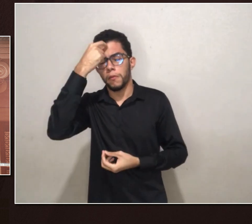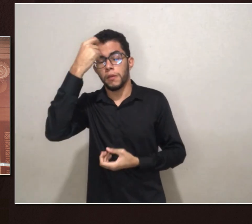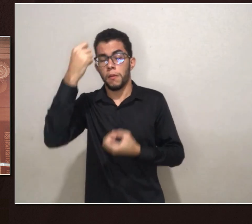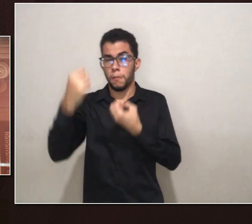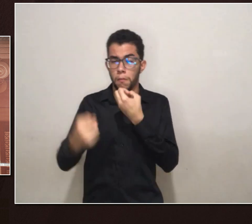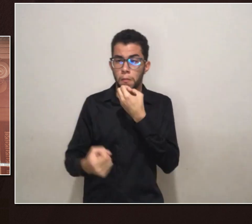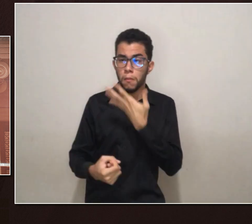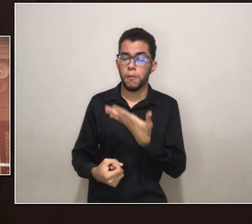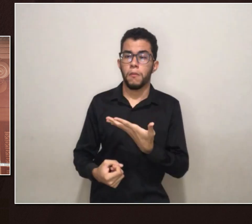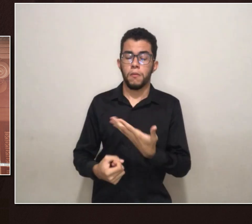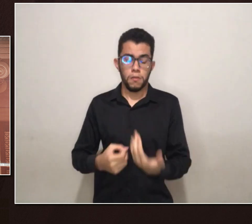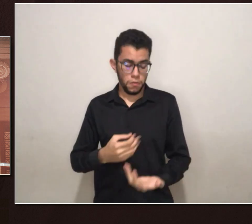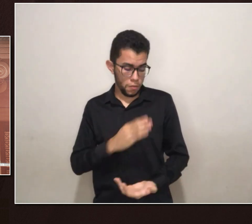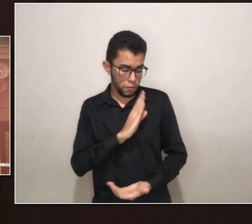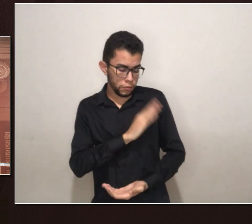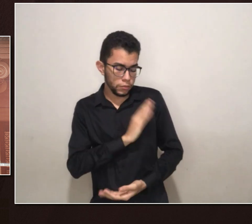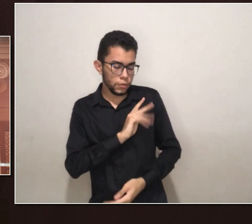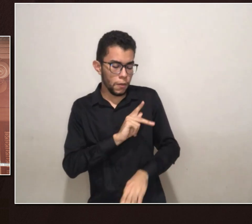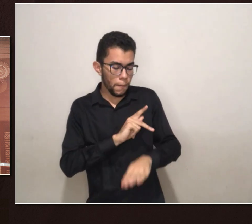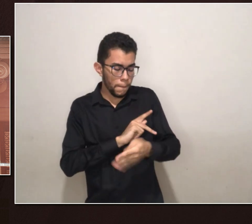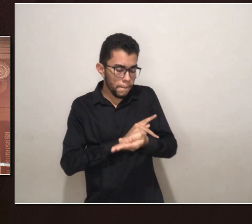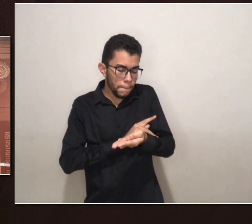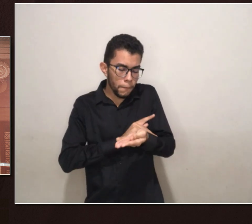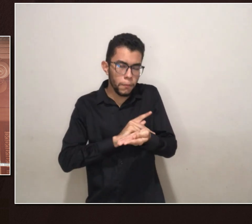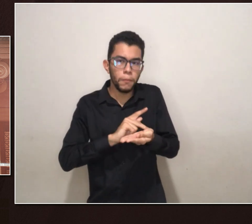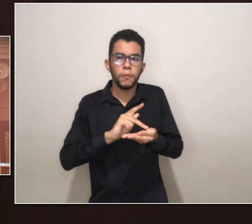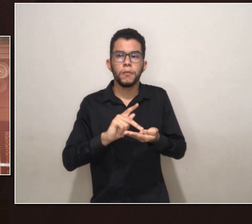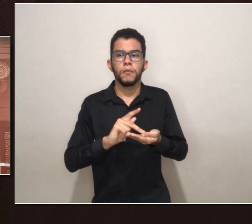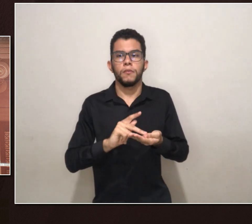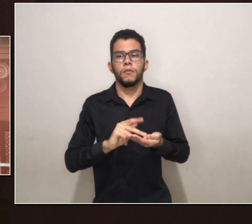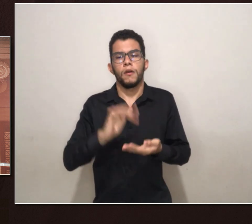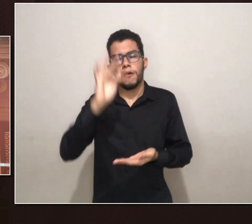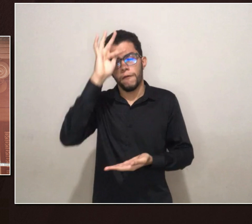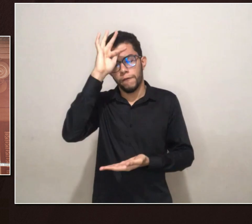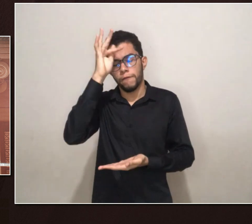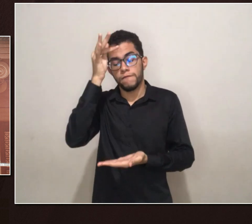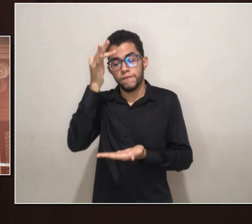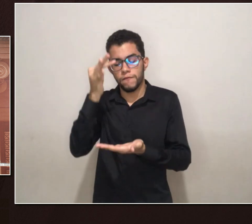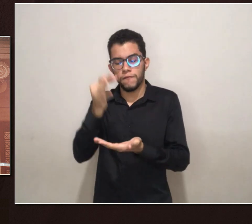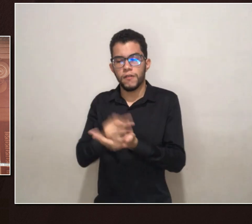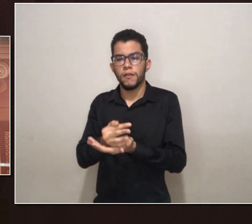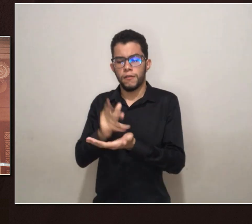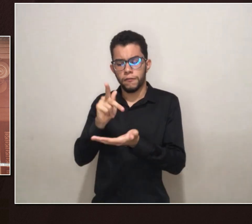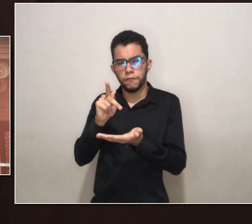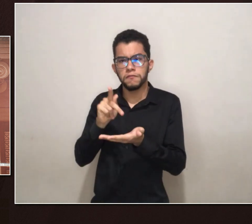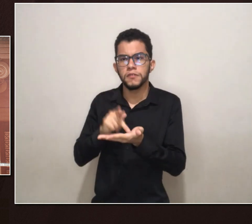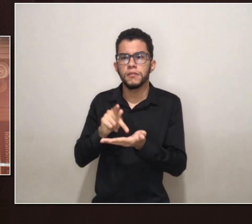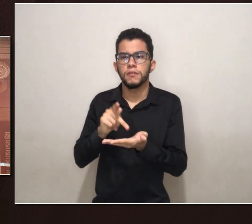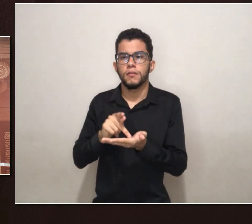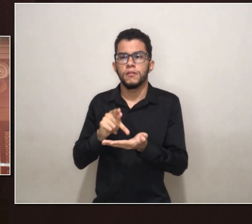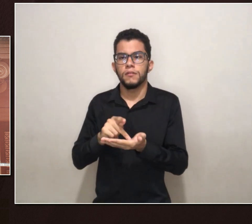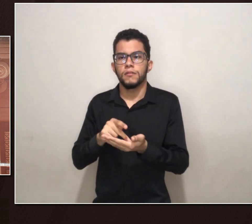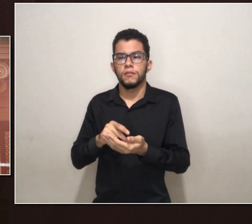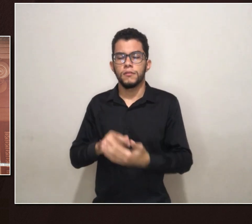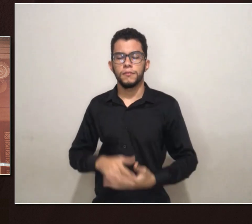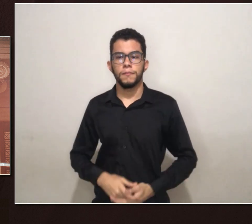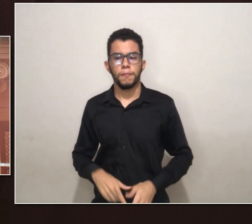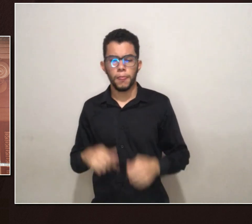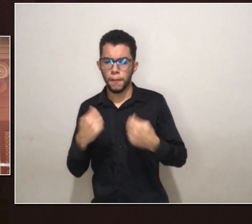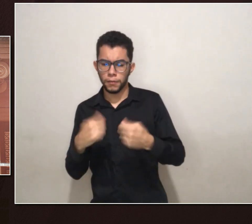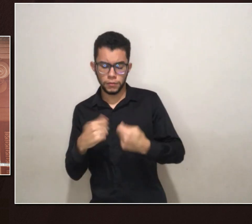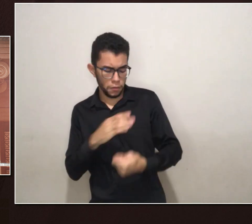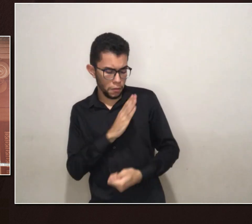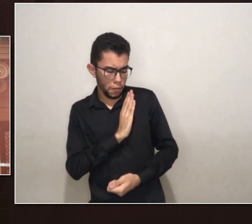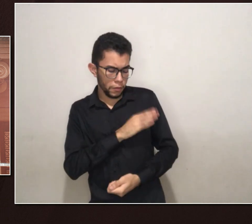hipocrisia. Queridos irmãos, vamos lutar para ter isso. Vamos lutar para que a gente tenha um coração sempre puro, havendo